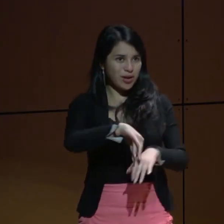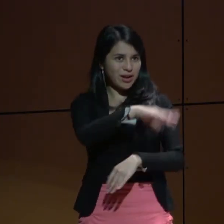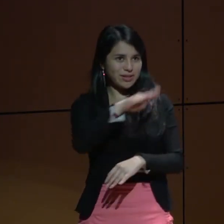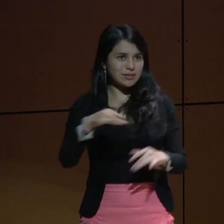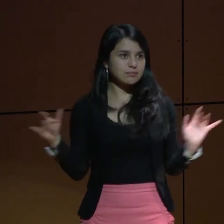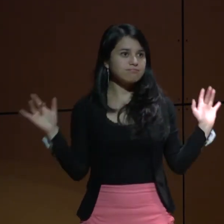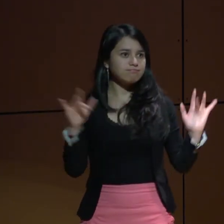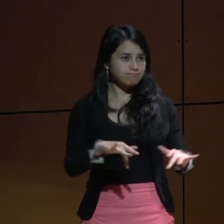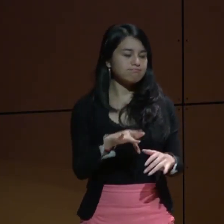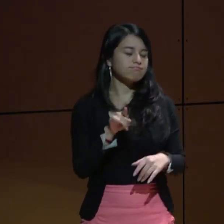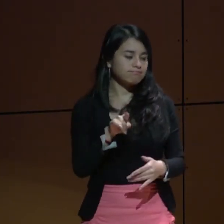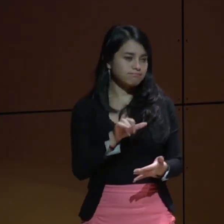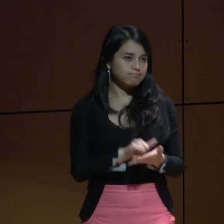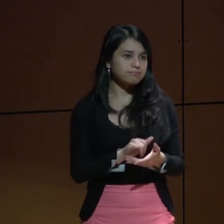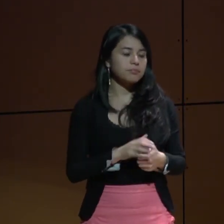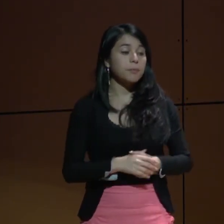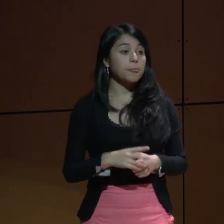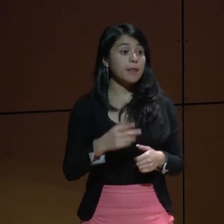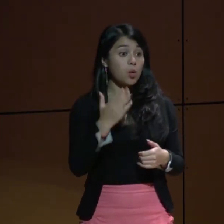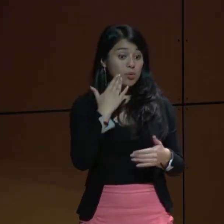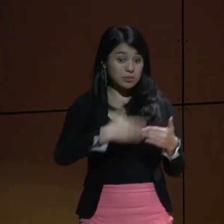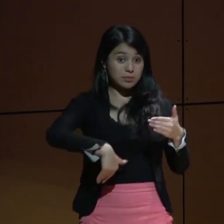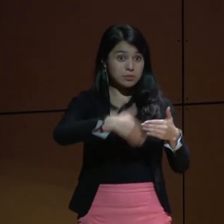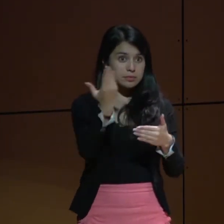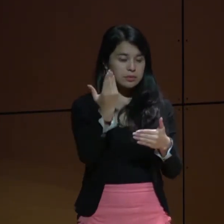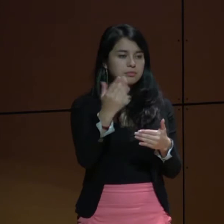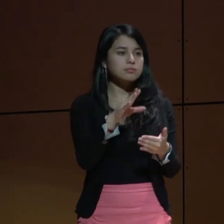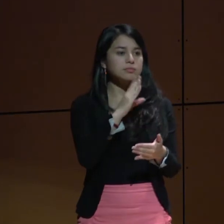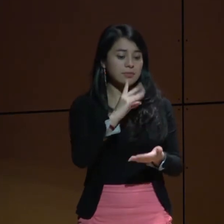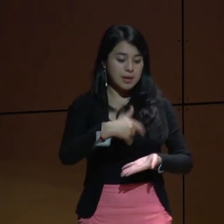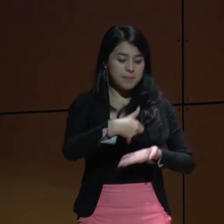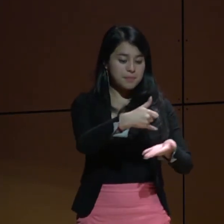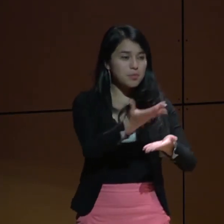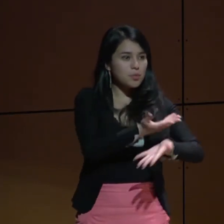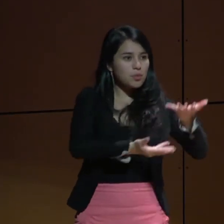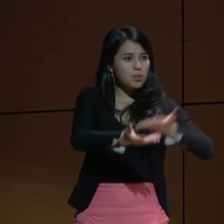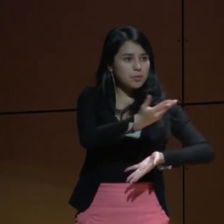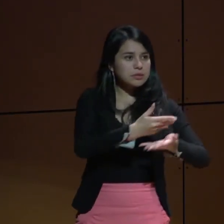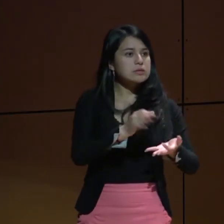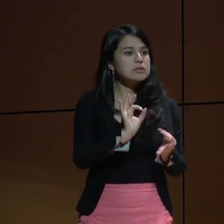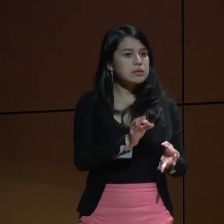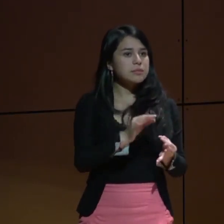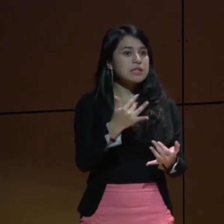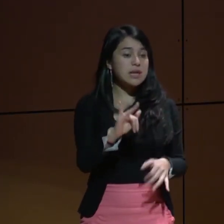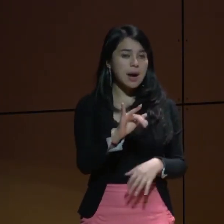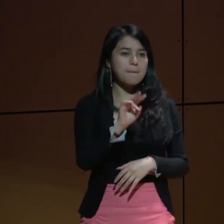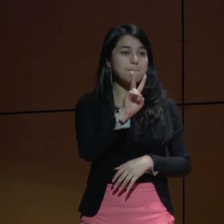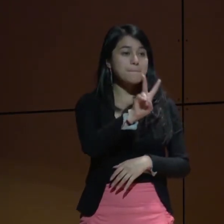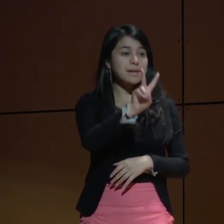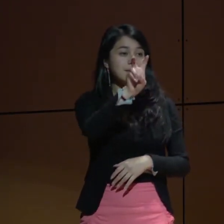acoge. Desde su inicio, el Premio Compartir ha recibido